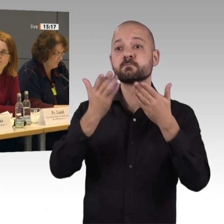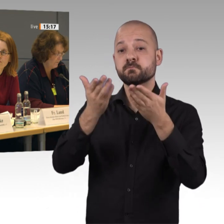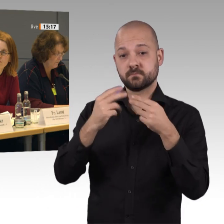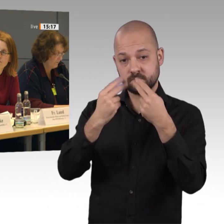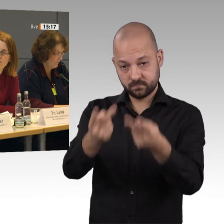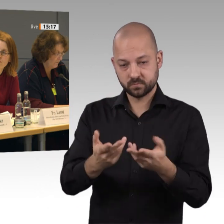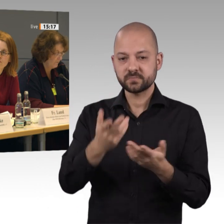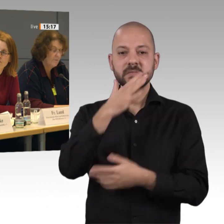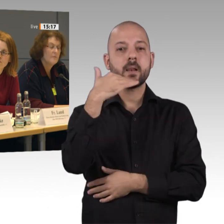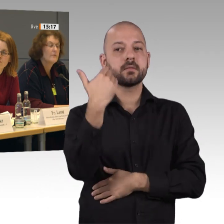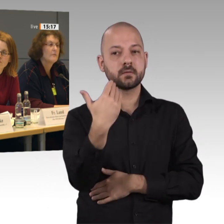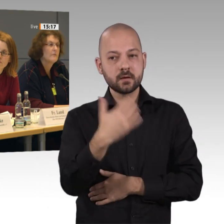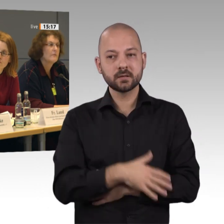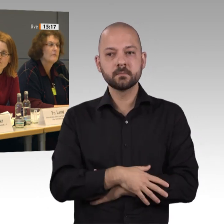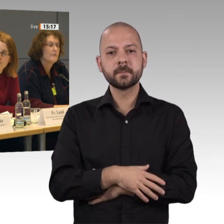Eltern von